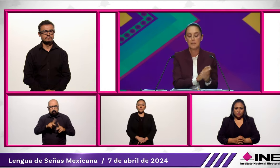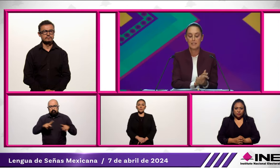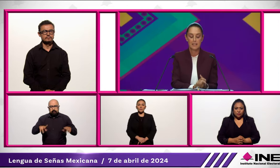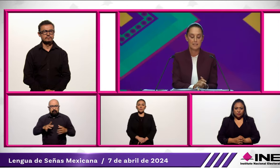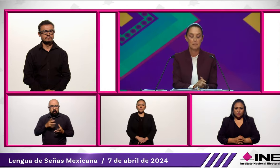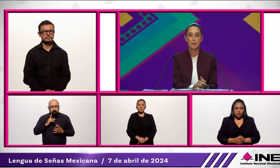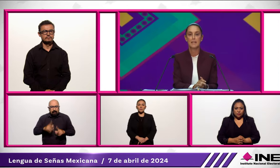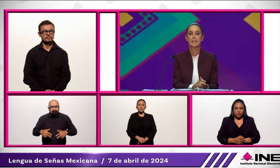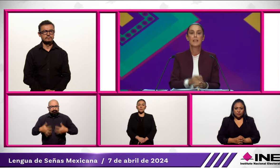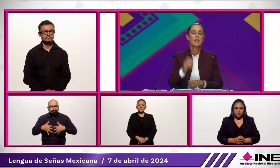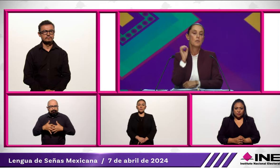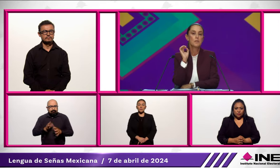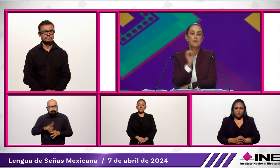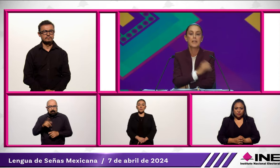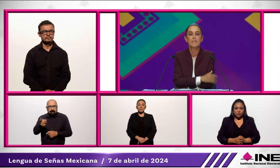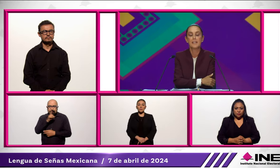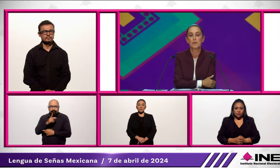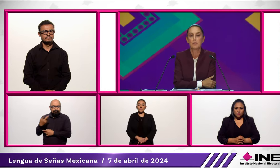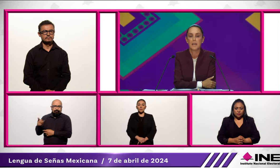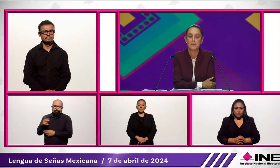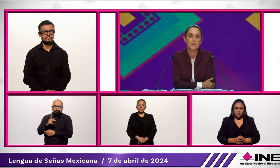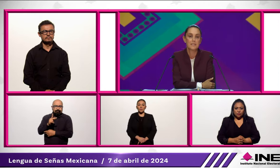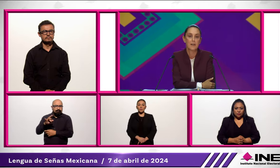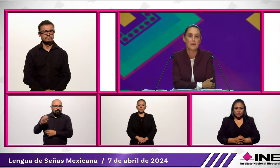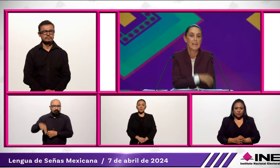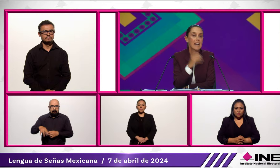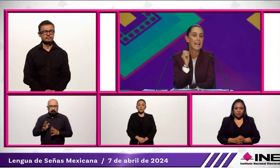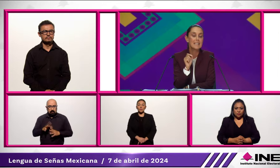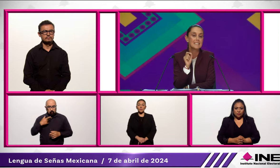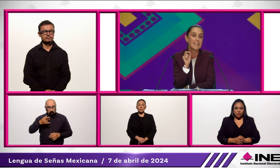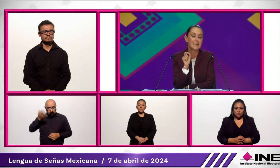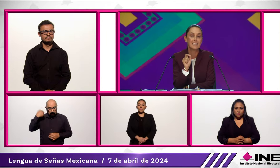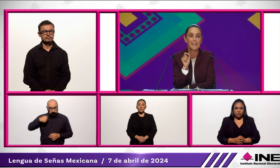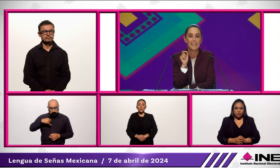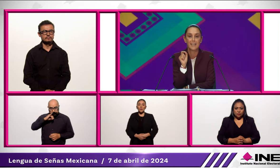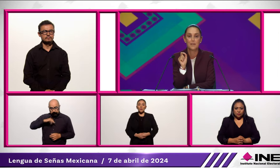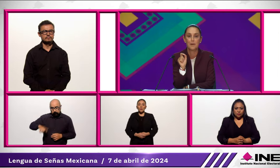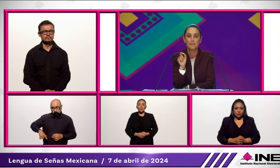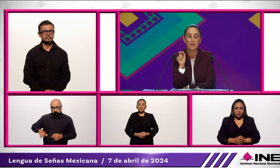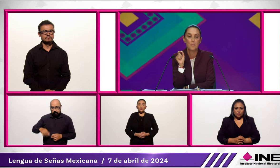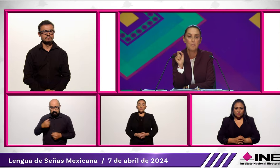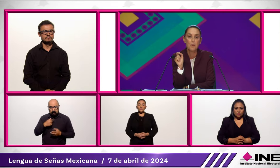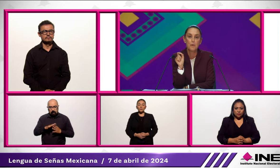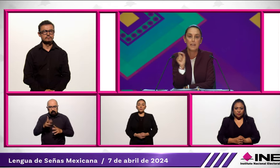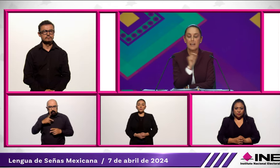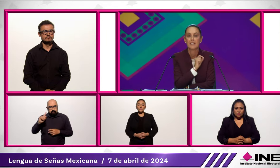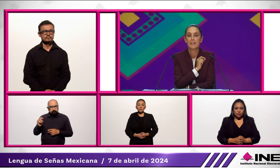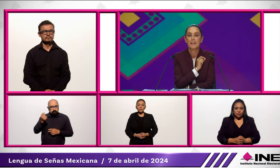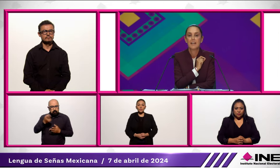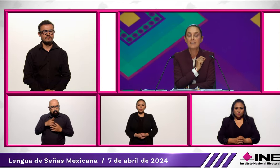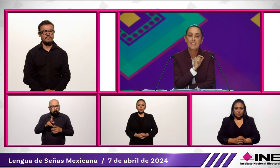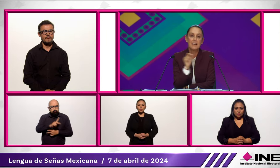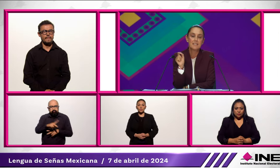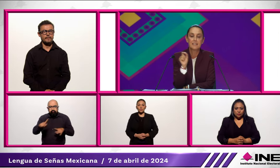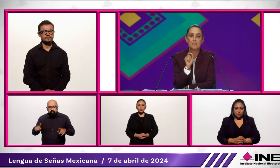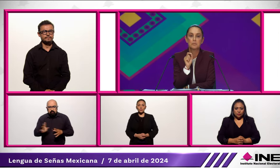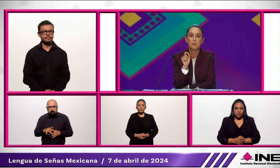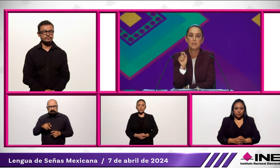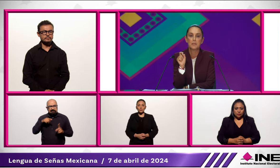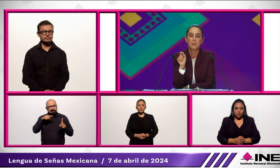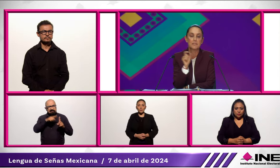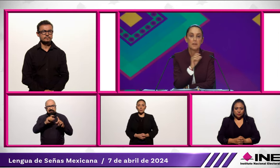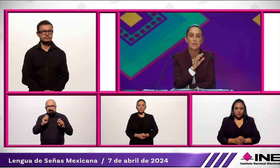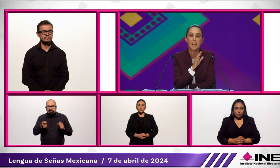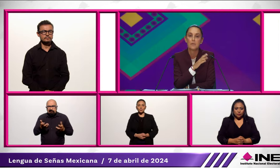Así las mentiras del PRIAN. Cuando fui jefa de gobierno, desarrollé la Agencia Digital de Innovación Pública. Esta agencia